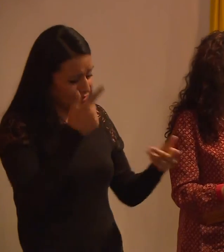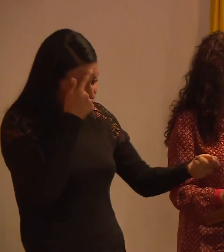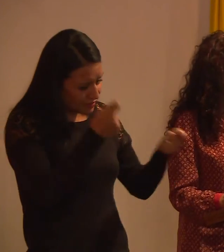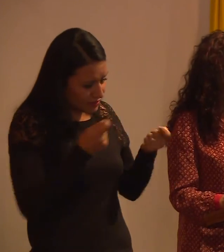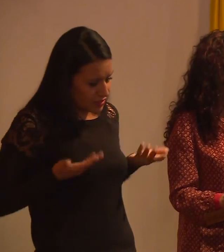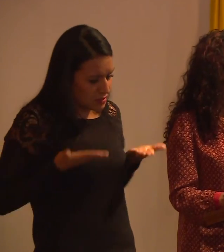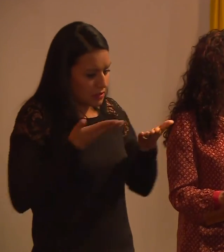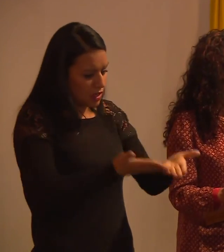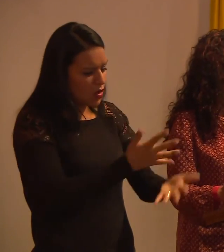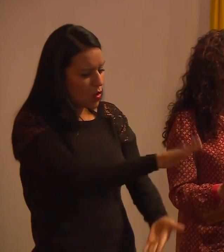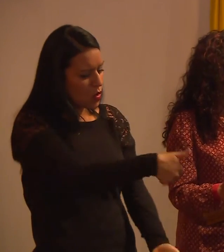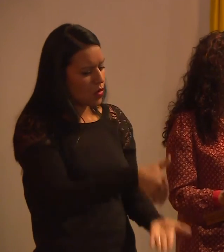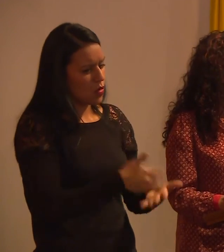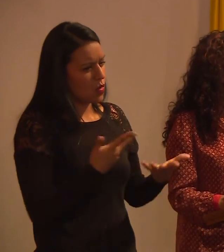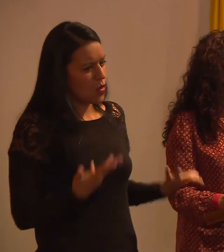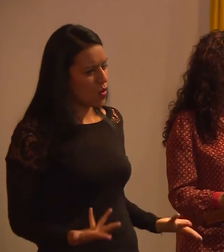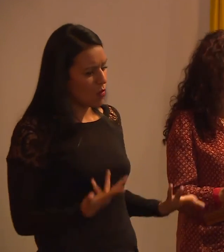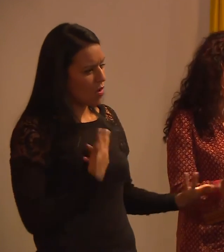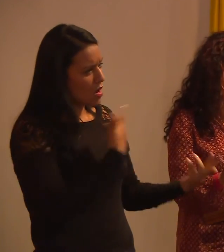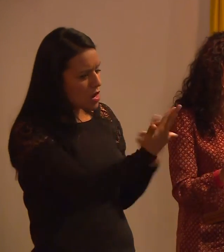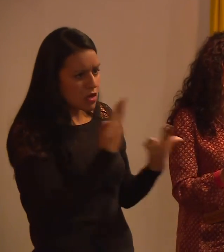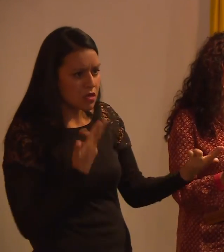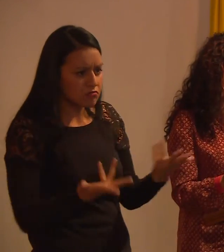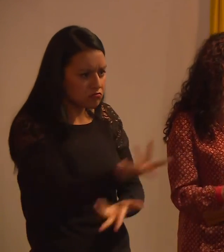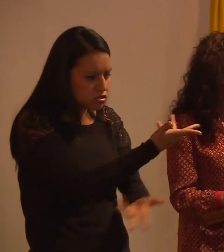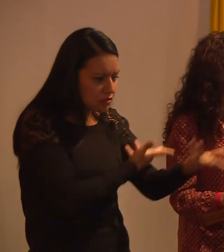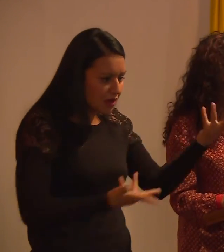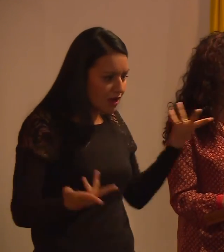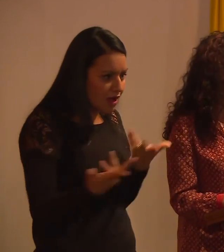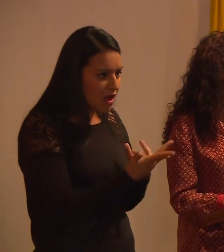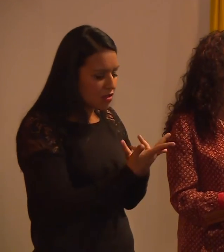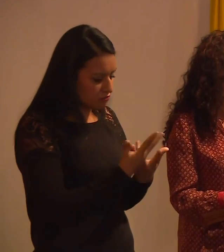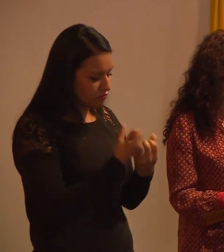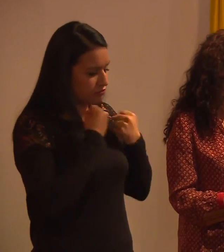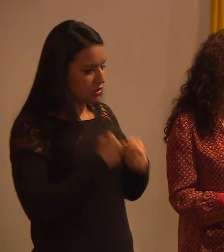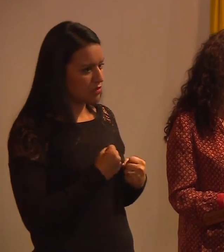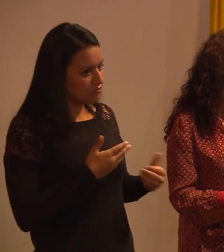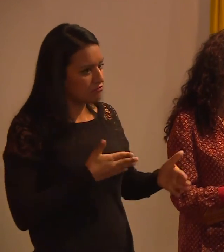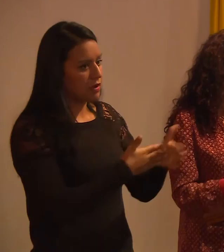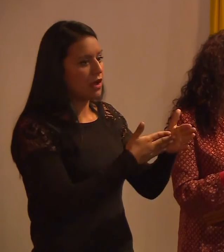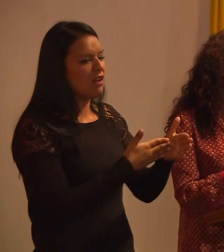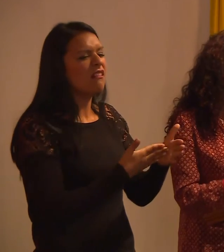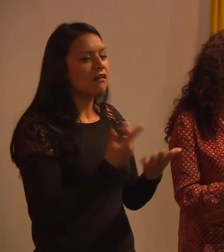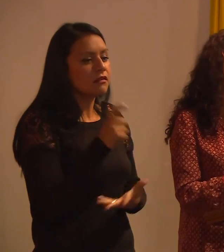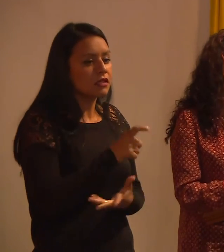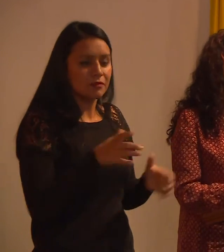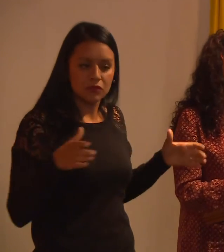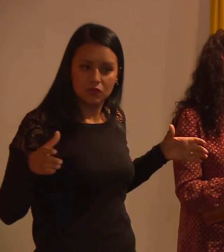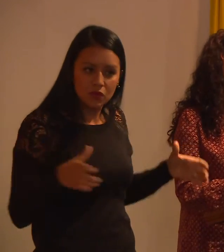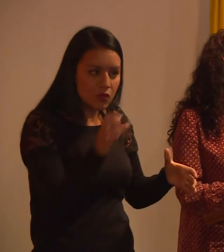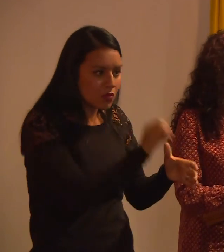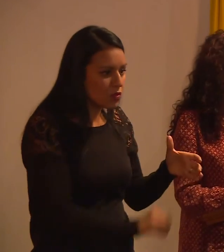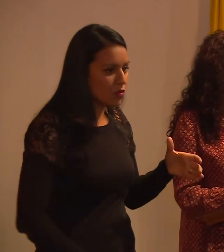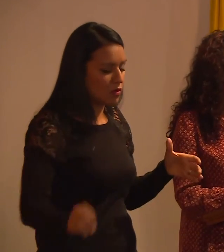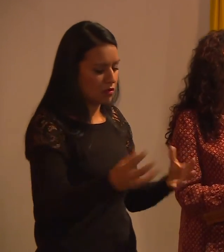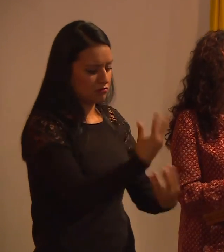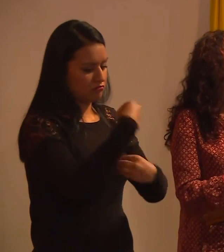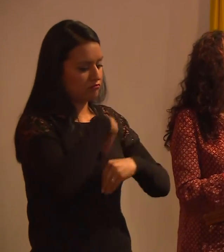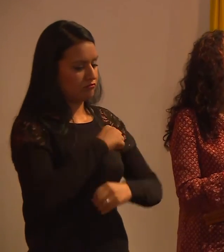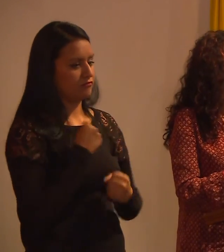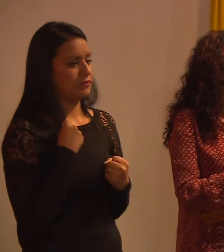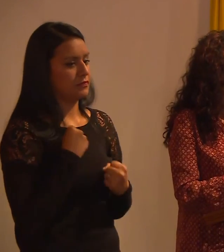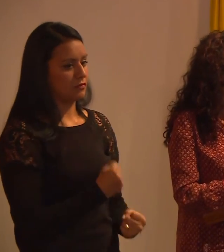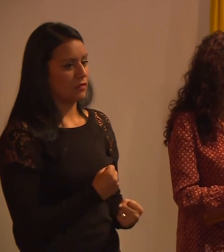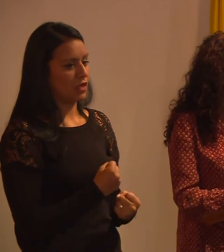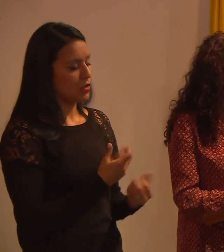estrategias de posicionamiento, de relacionamiento, de tutelaje, necesitamos que todos nosotros las apropiemos,